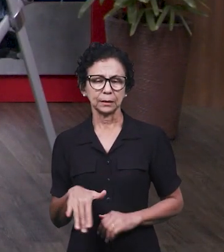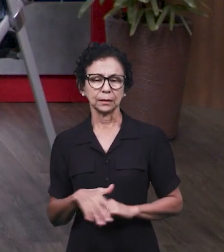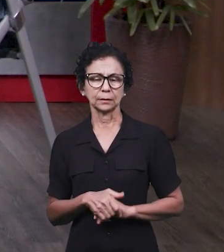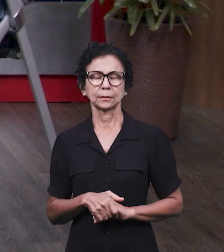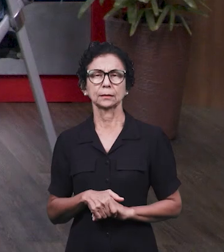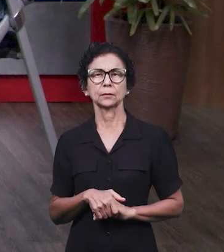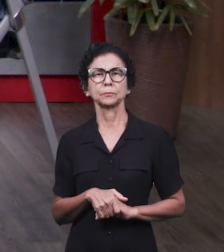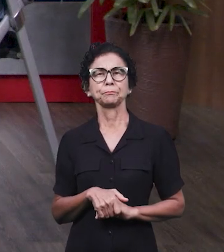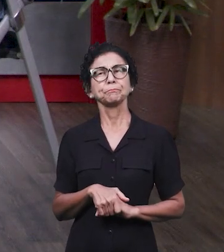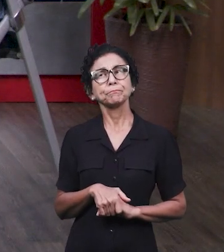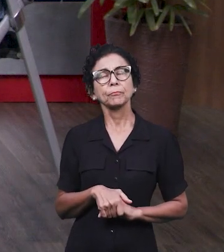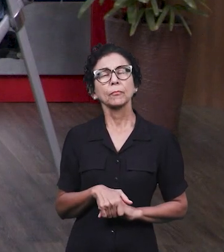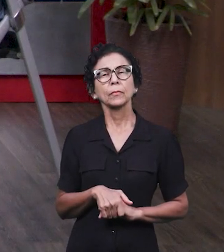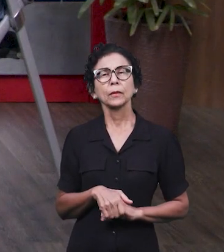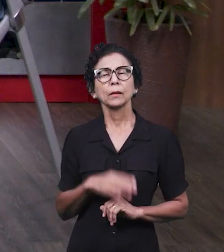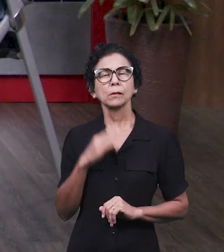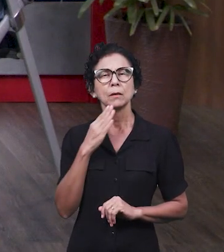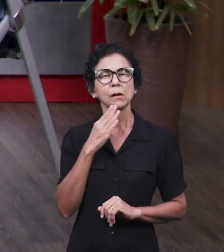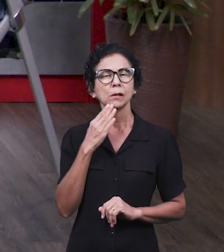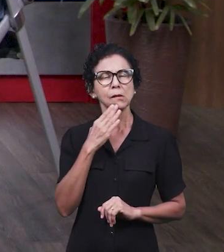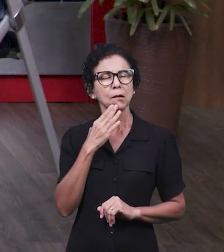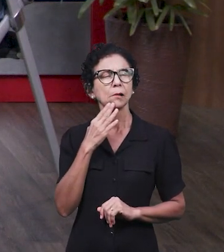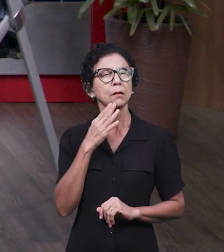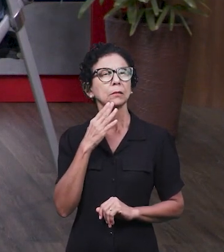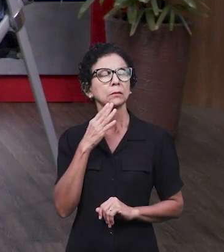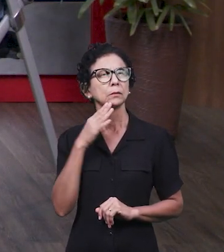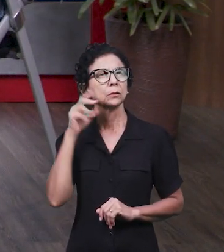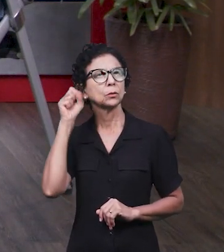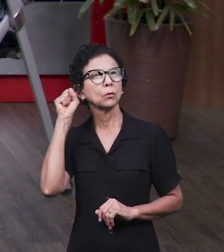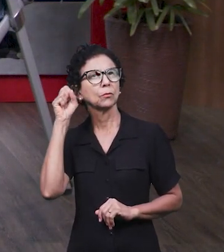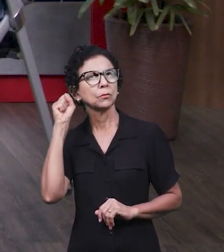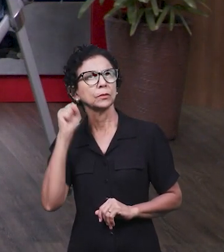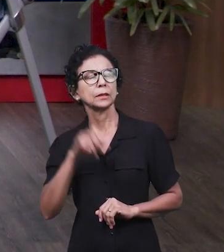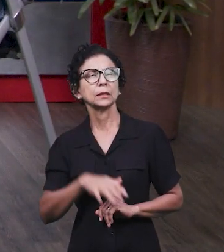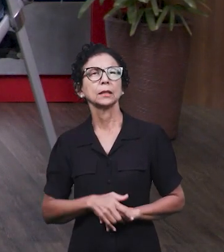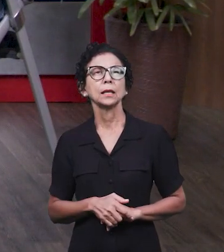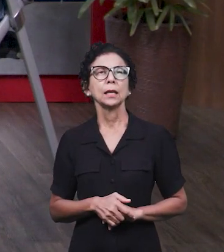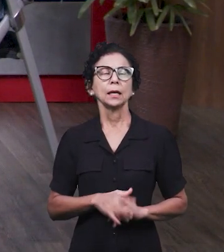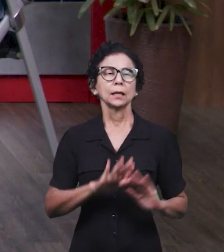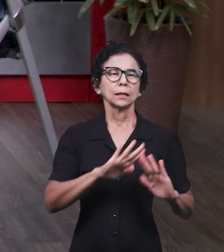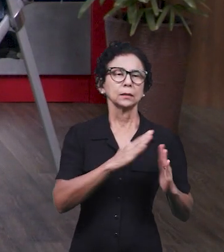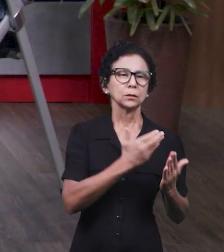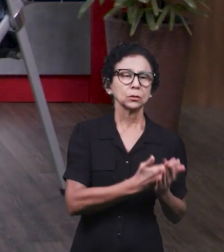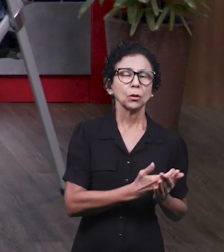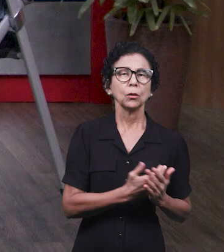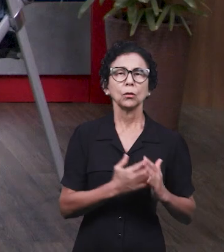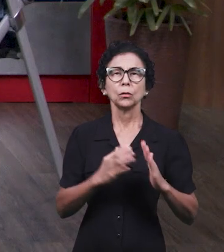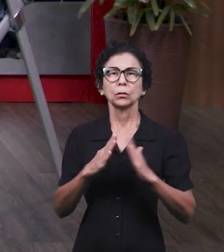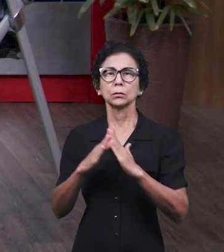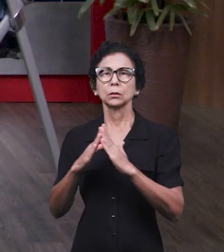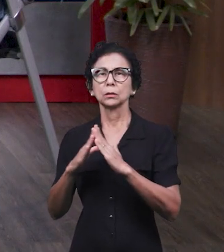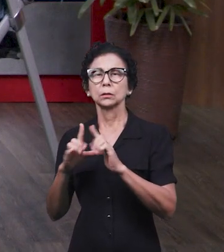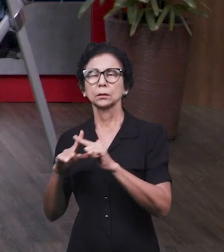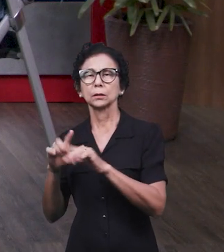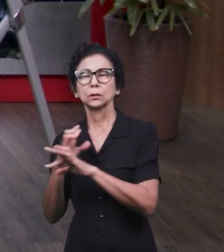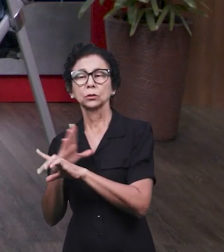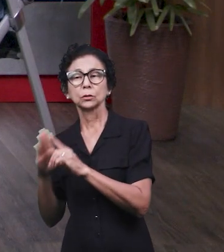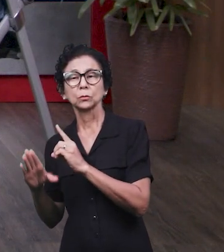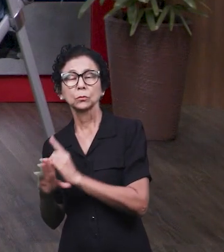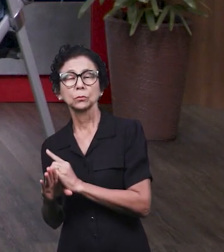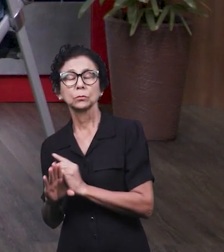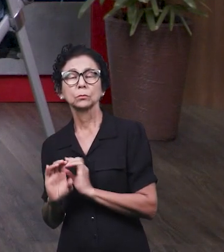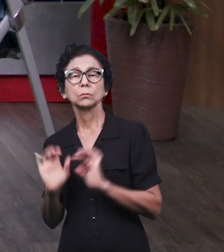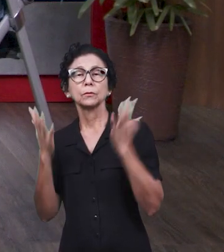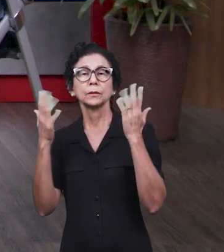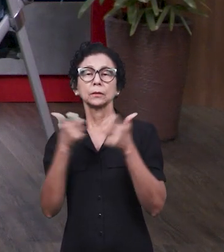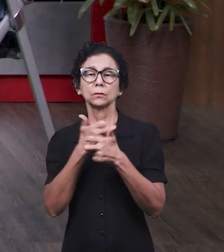mesmo no entendimento da palavra do Senhor, né, durante os cultos, durante eventos da igreja? Leonice,